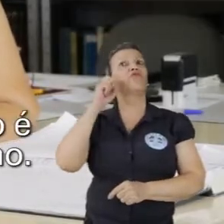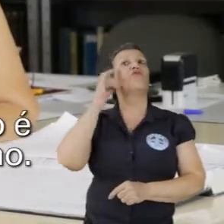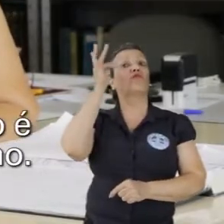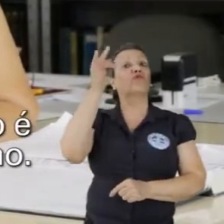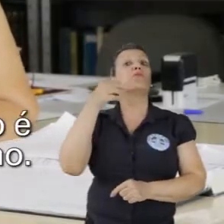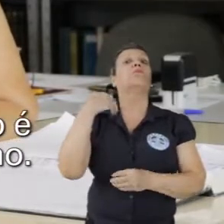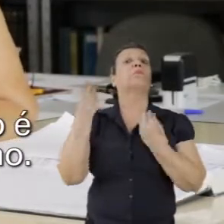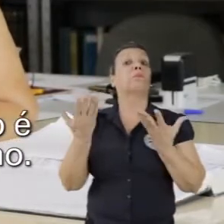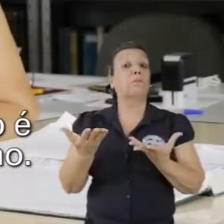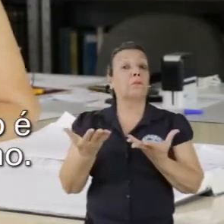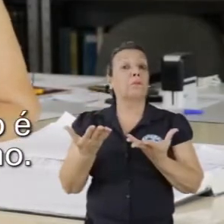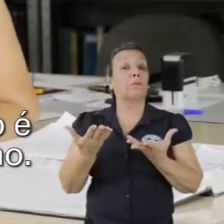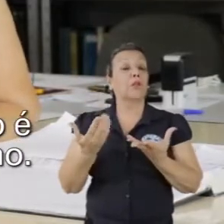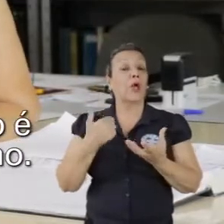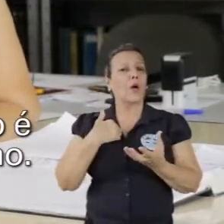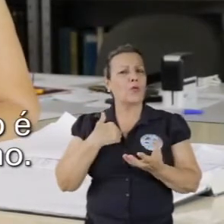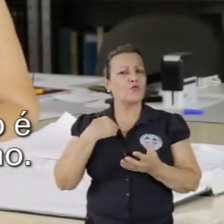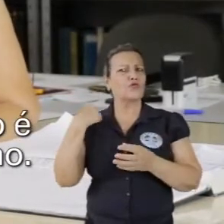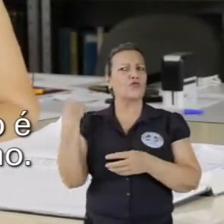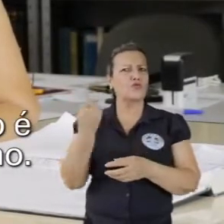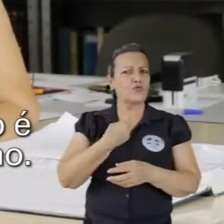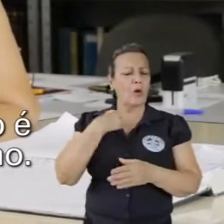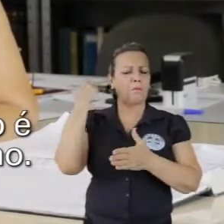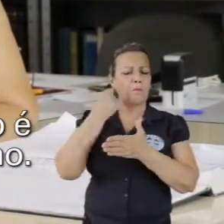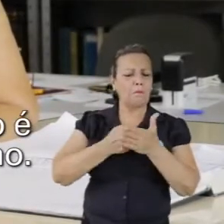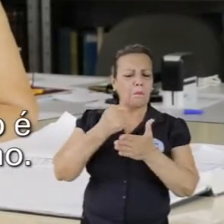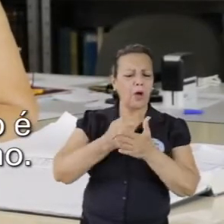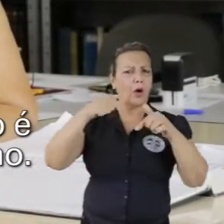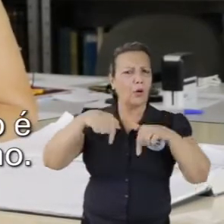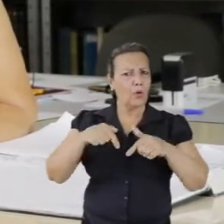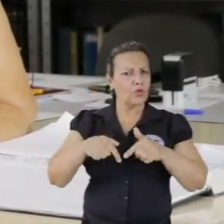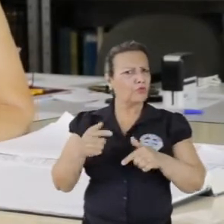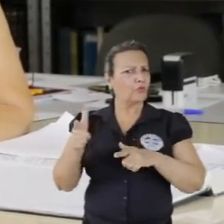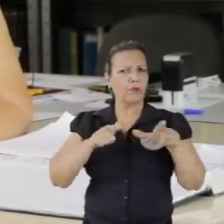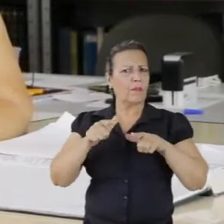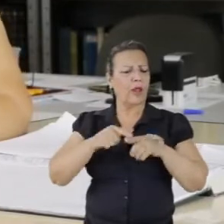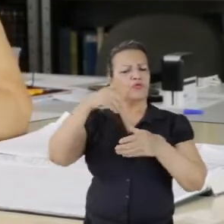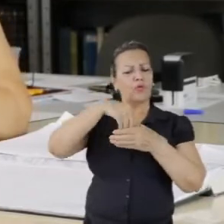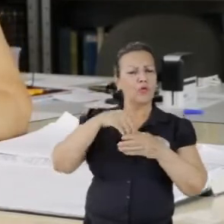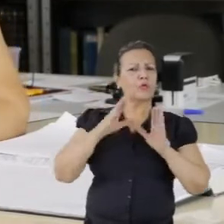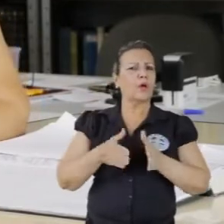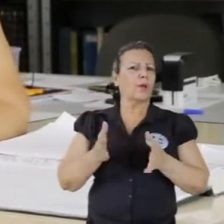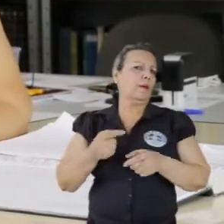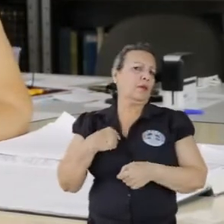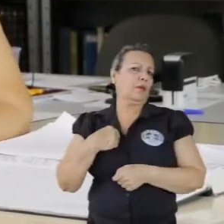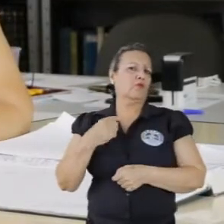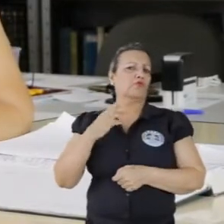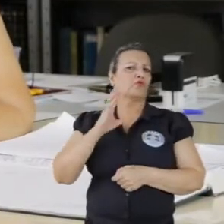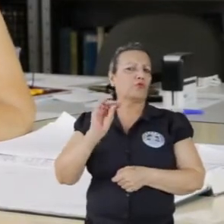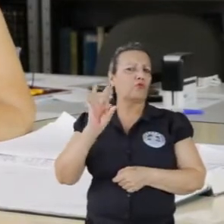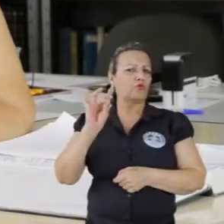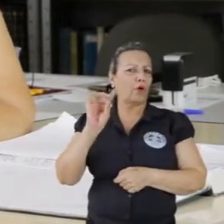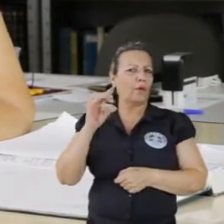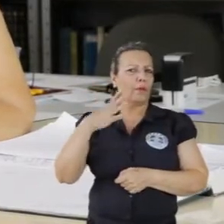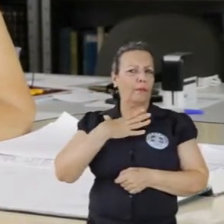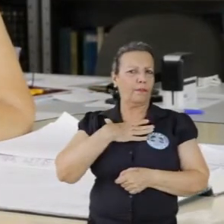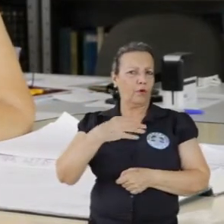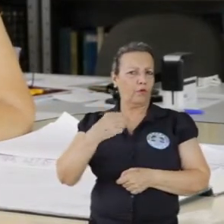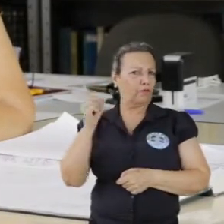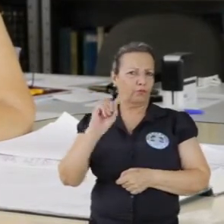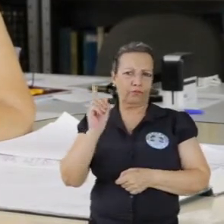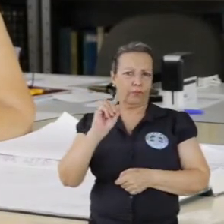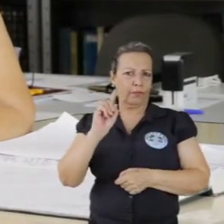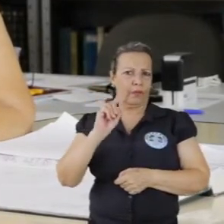é andar onde que eu trabalho, não é só para mim, nem só para o meu filho. Porque graças a Deus, hoje meu filho, ele